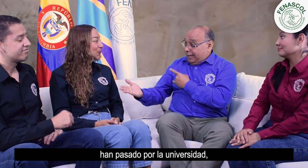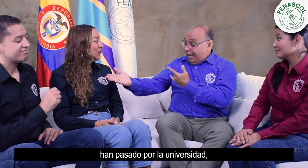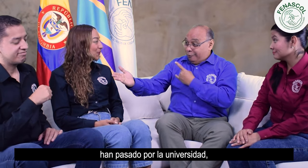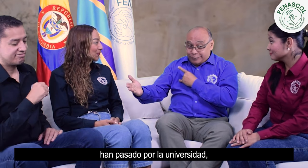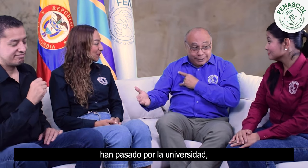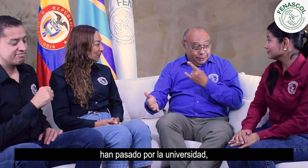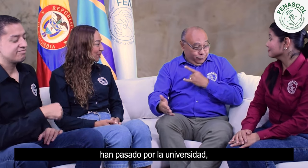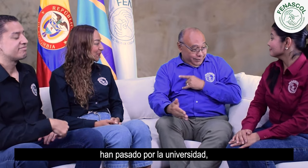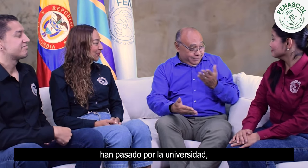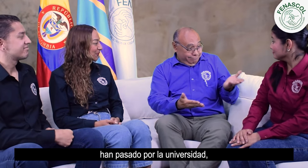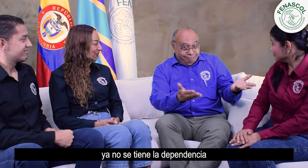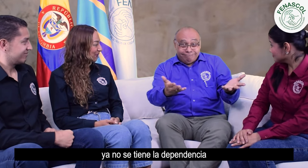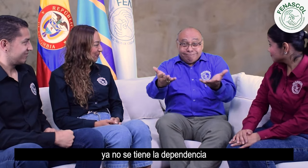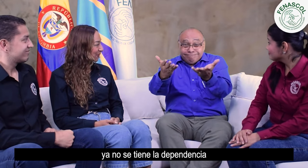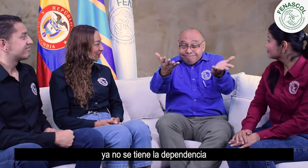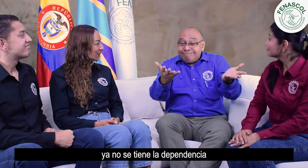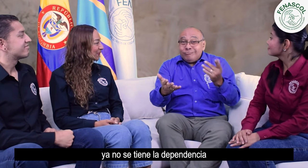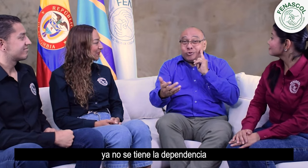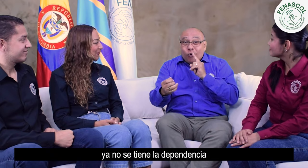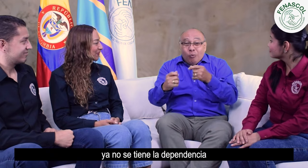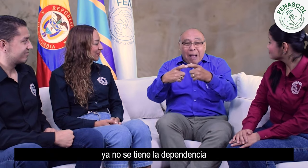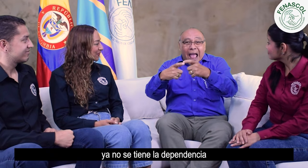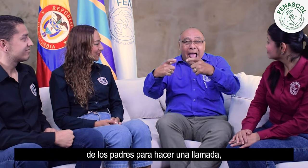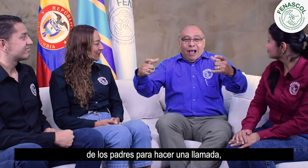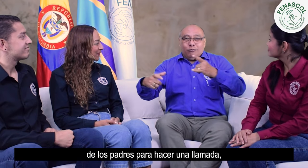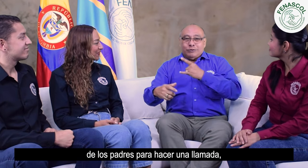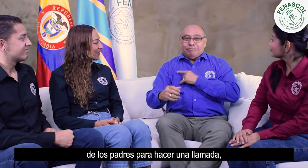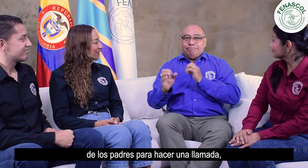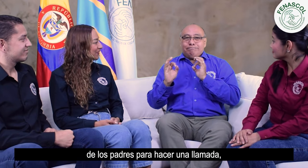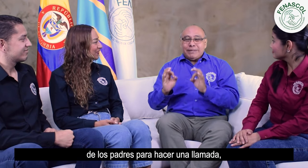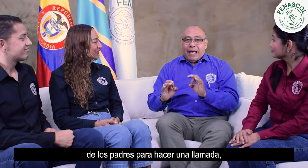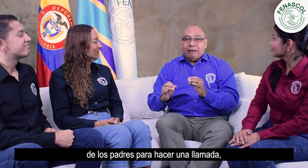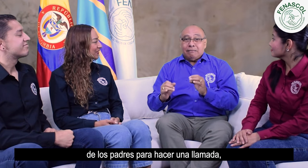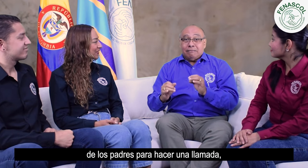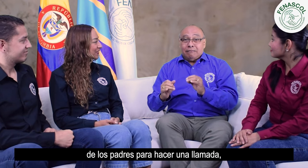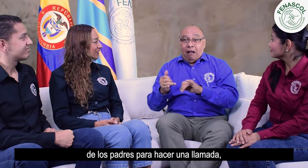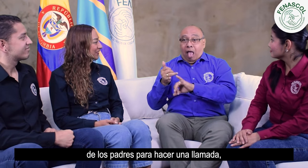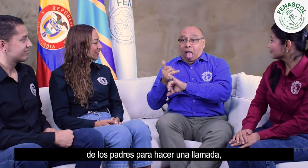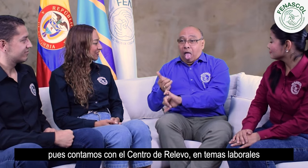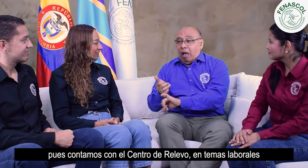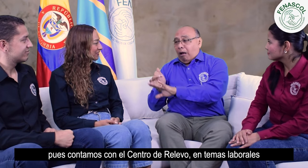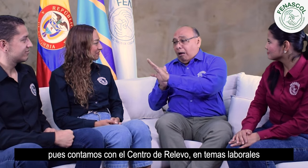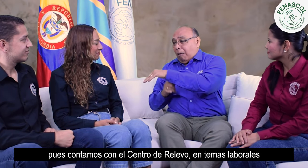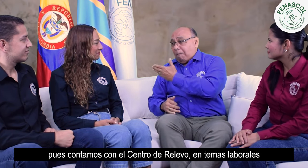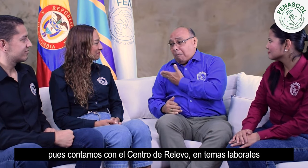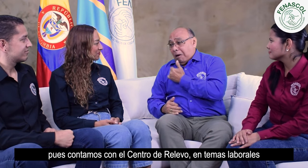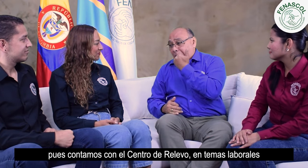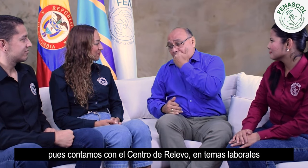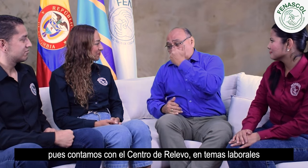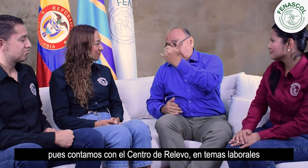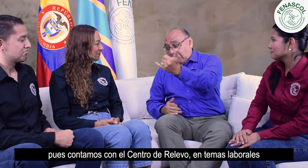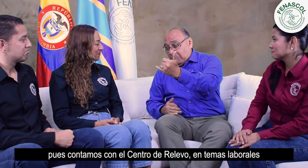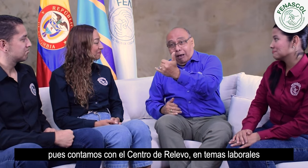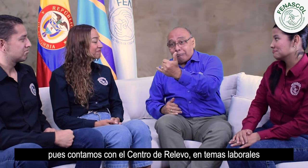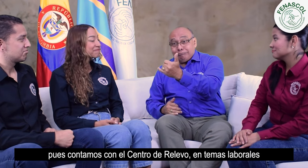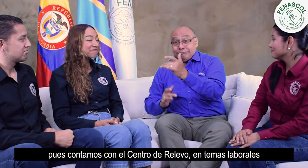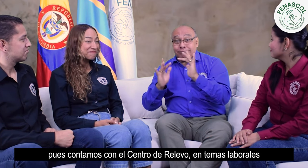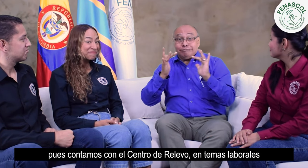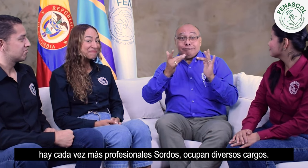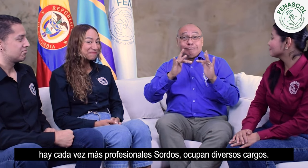pasado por la universidad. Ya no se tiene la dependencia de los padres para hacer una llamada. Pues contamos con el centro de relevo. En temas laborales hay